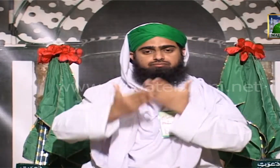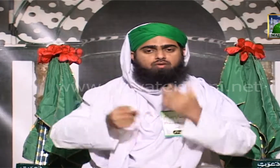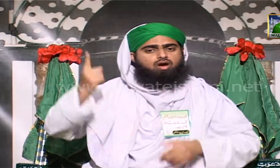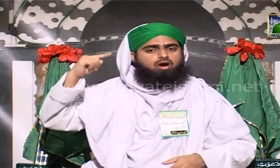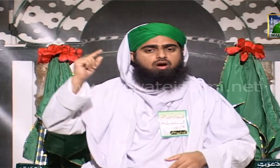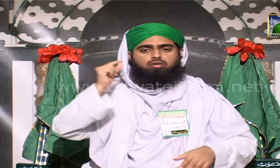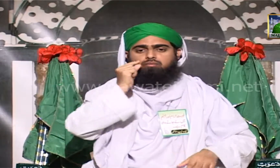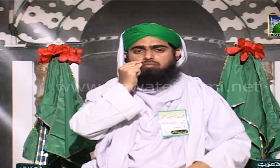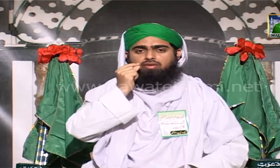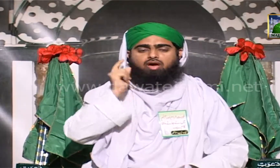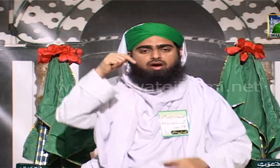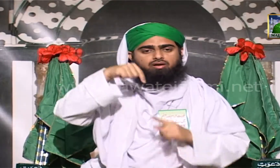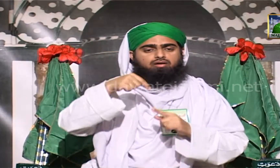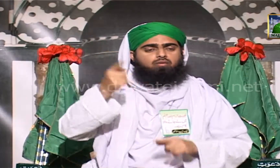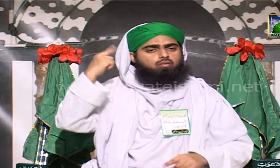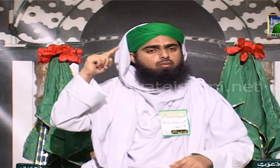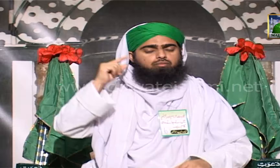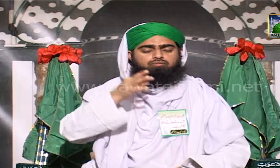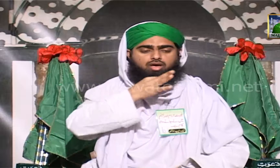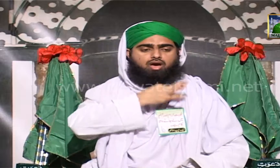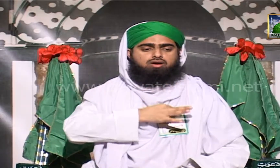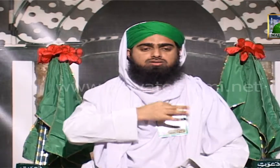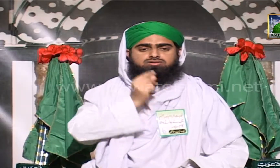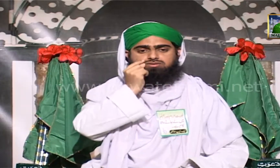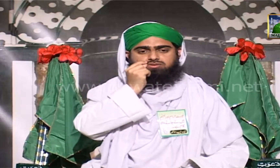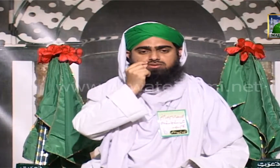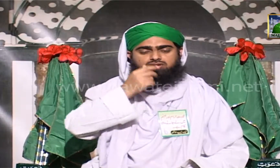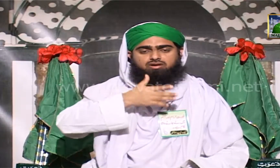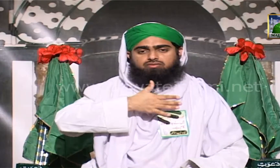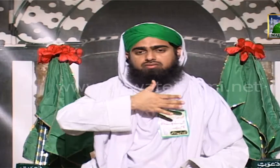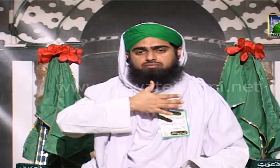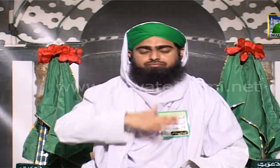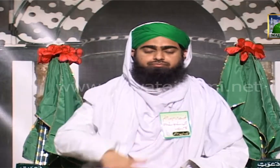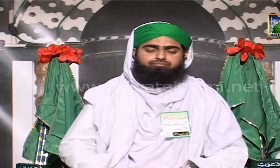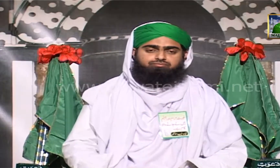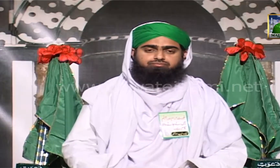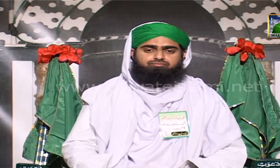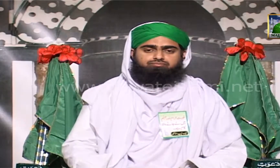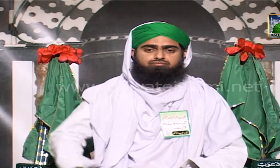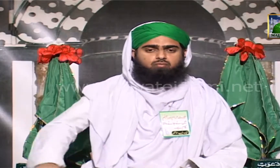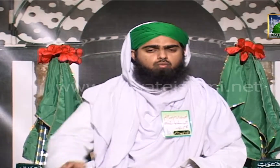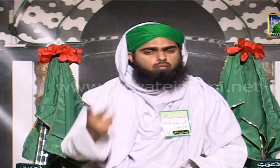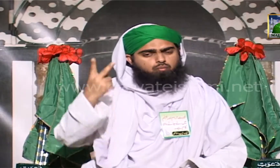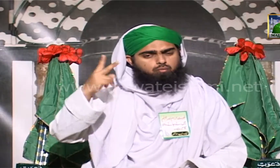کے دور کے ایک بزرگ، نبی نہیں تھے، ولی تھے اور بہت عبادت کرتے